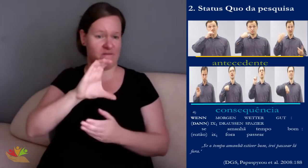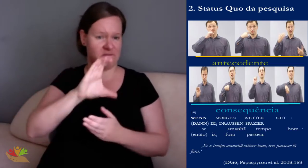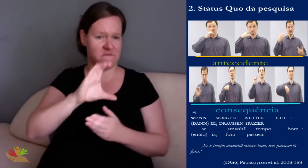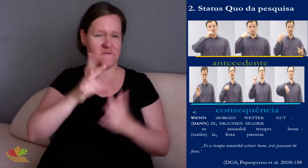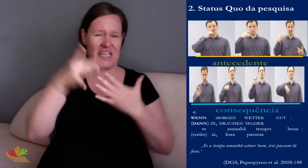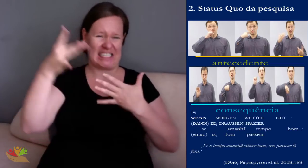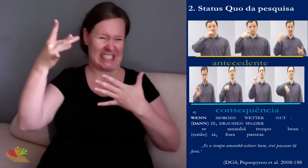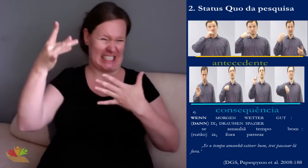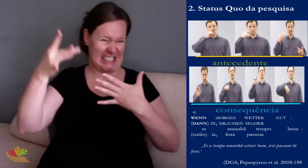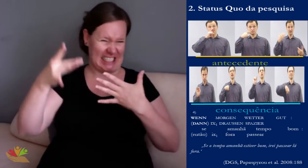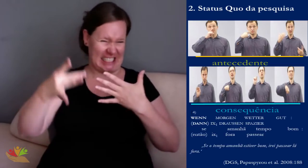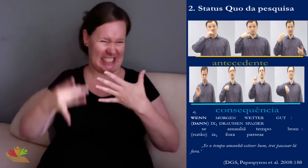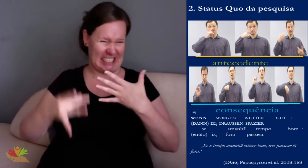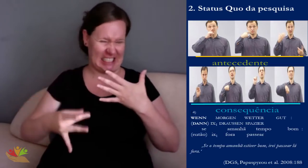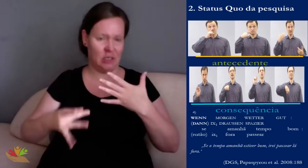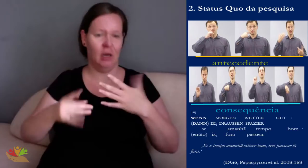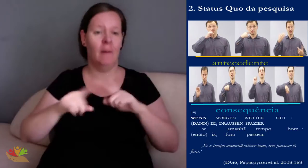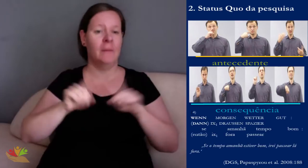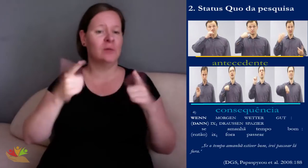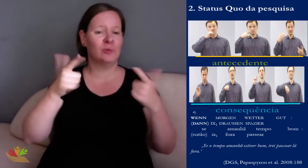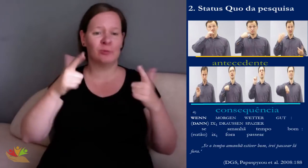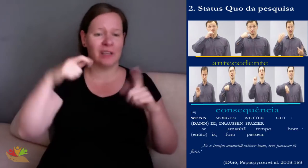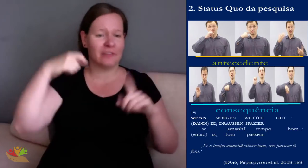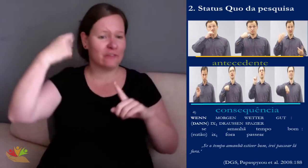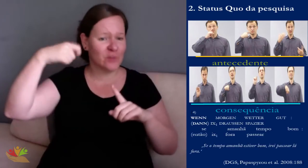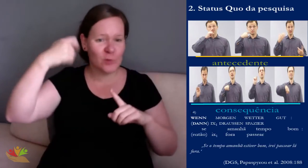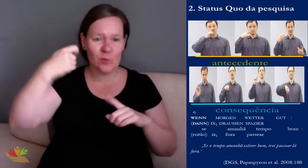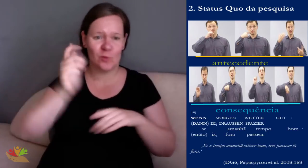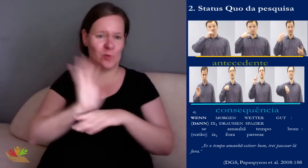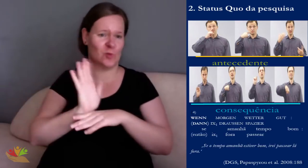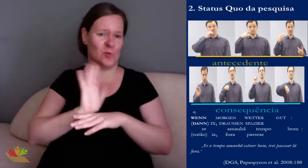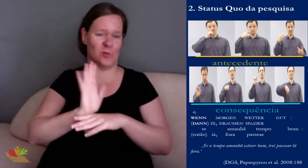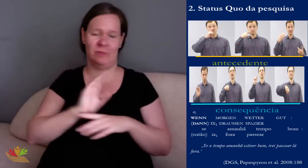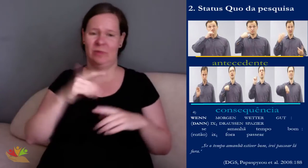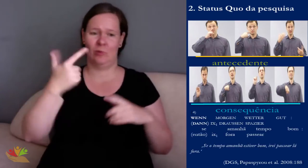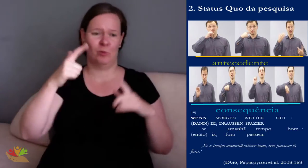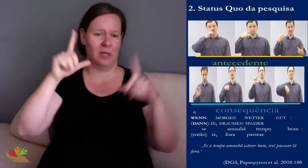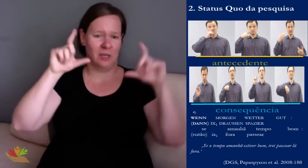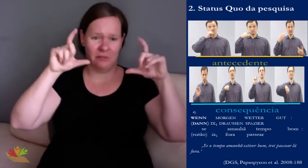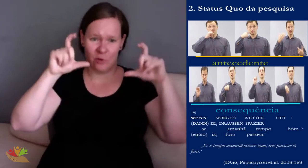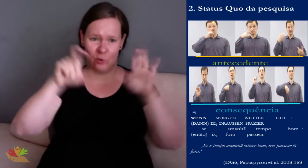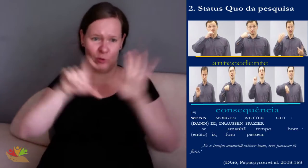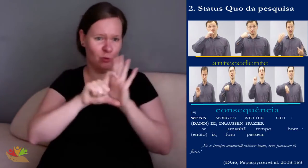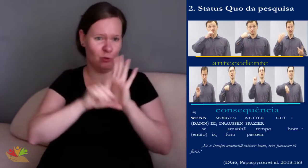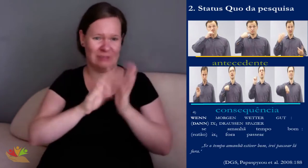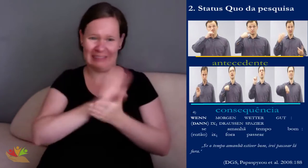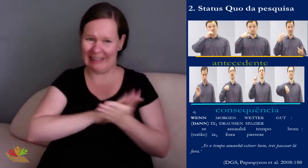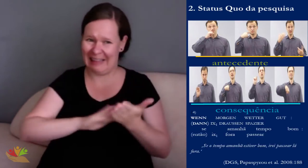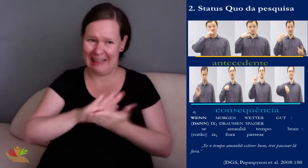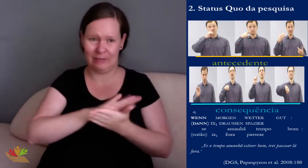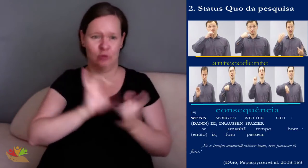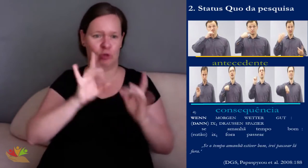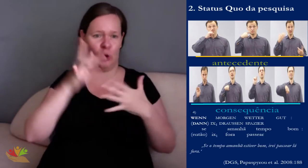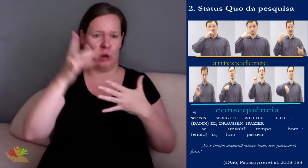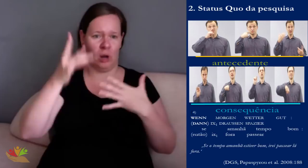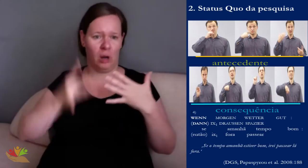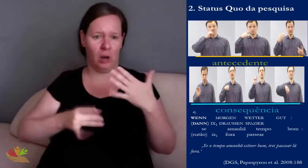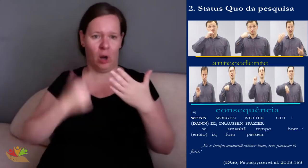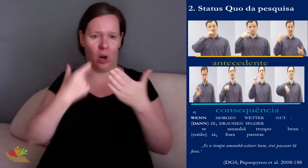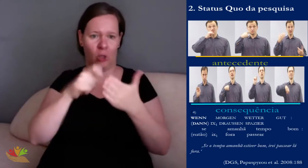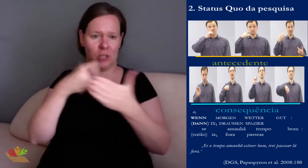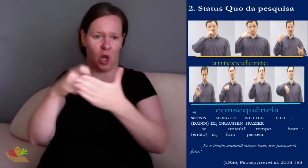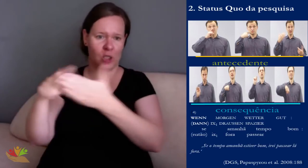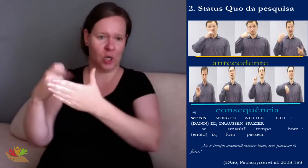Rapp e Vorkoper, que faz uma descrição mais detalhada sobre a língua de sinais alemã, mas não tem vídeos nem